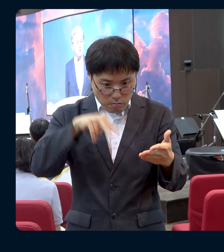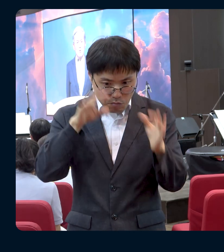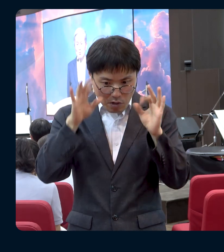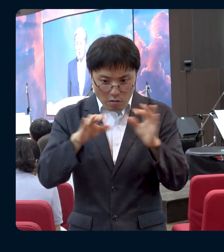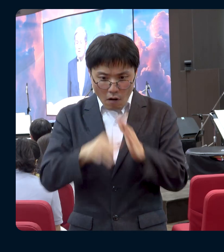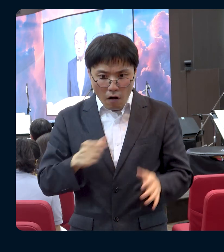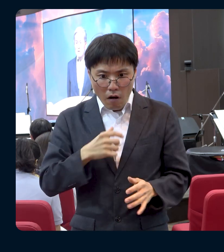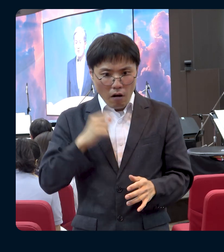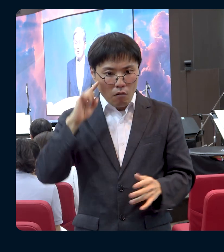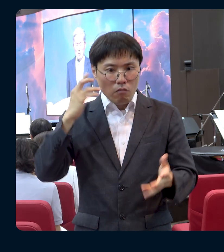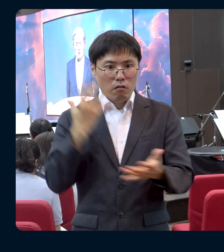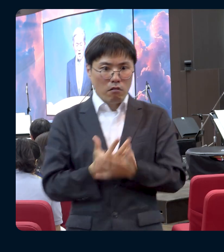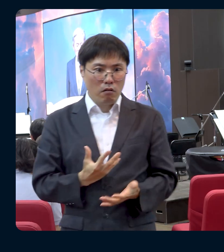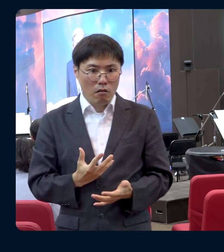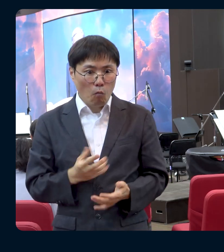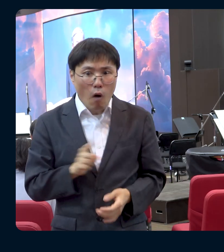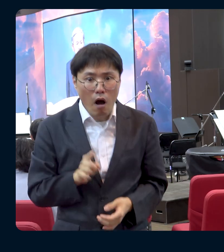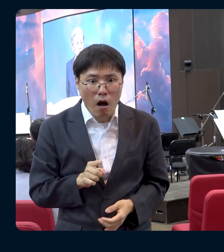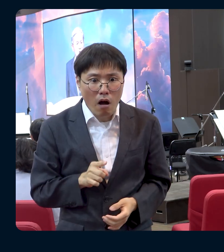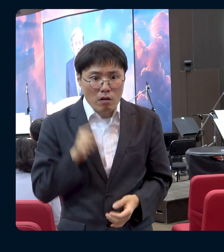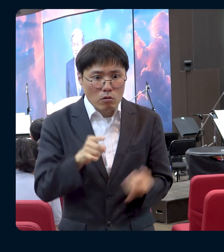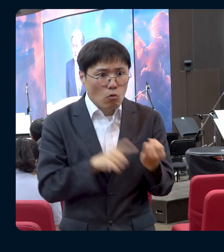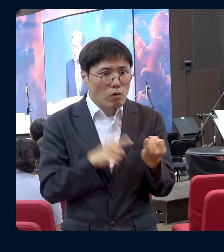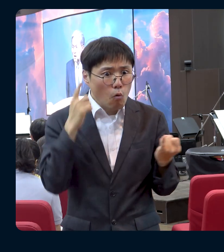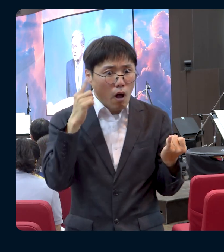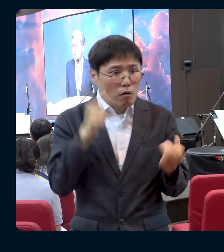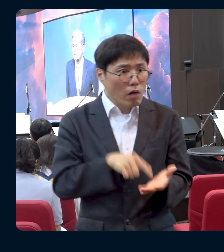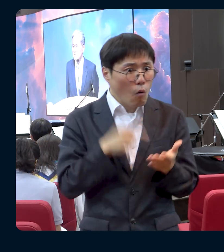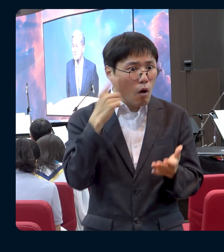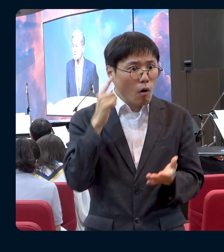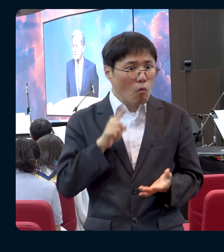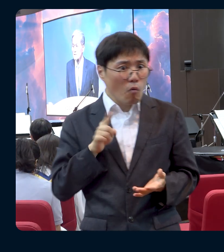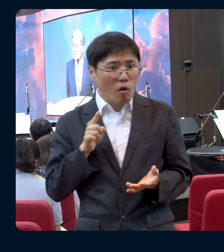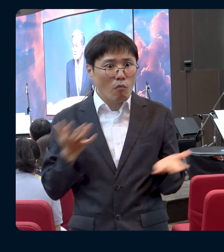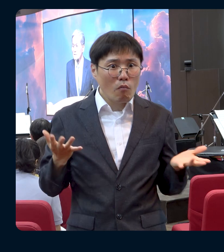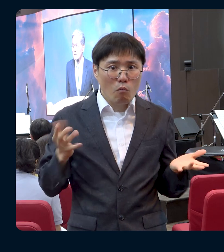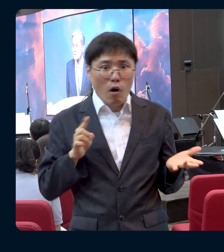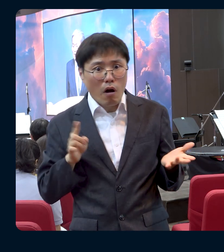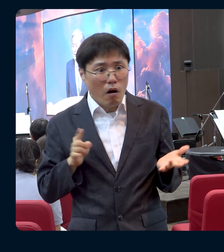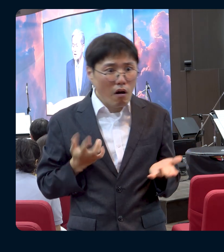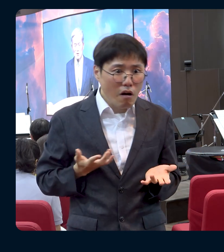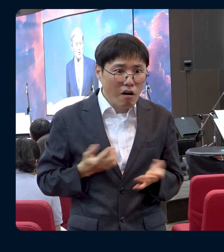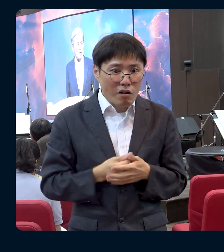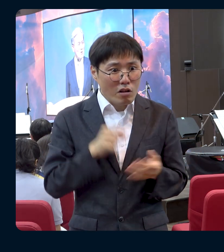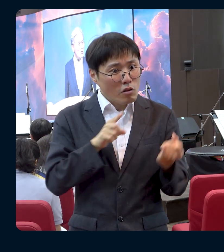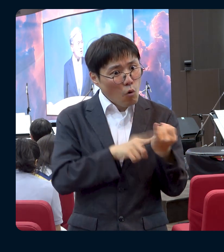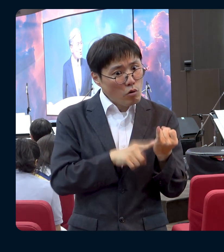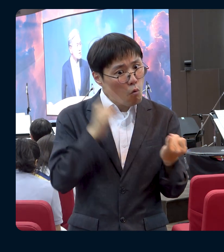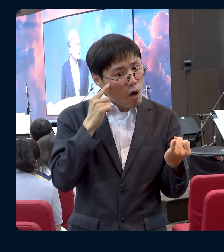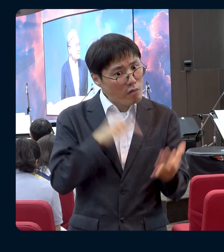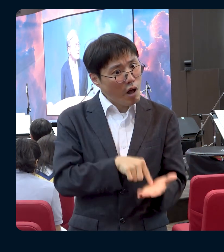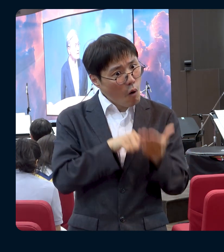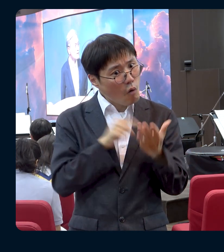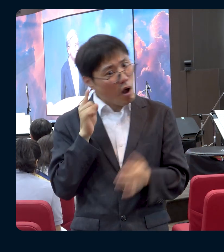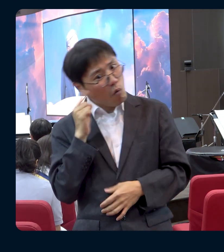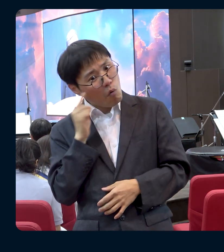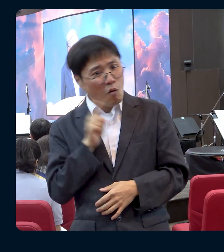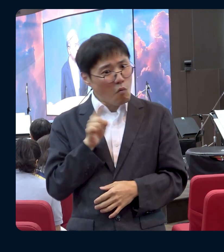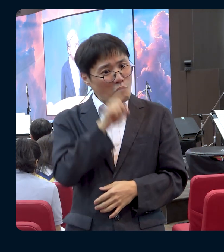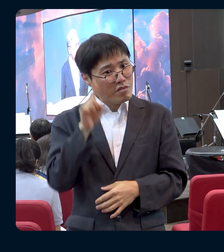봤을 때는요, 너무 놀랐어요. 그래서 아니 이 여자가 왜 여기서 나와? 이렇게 됩니다. 아니 이 여자가 왜 여기